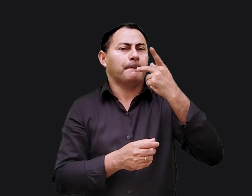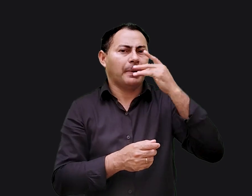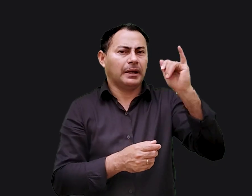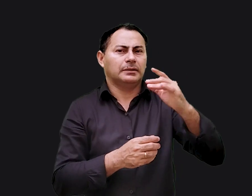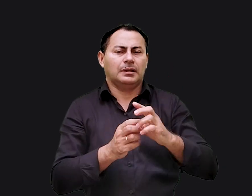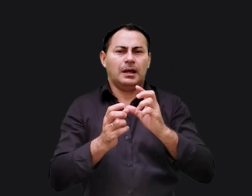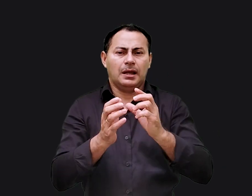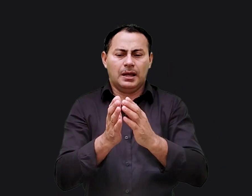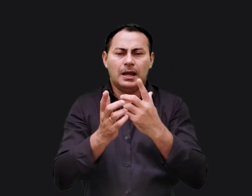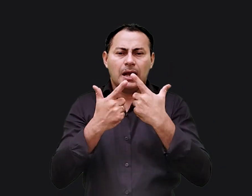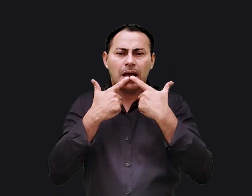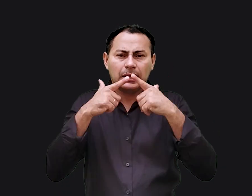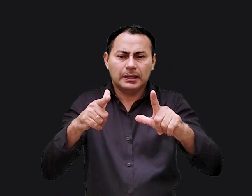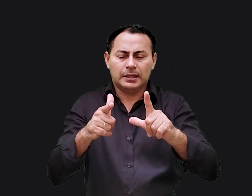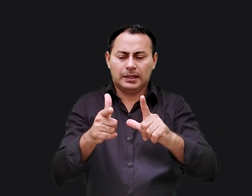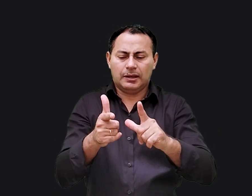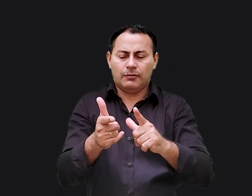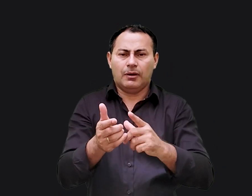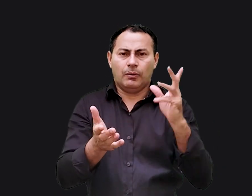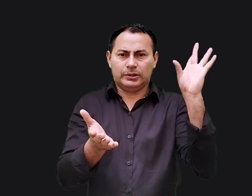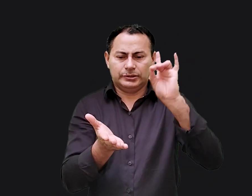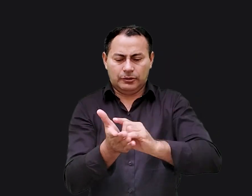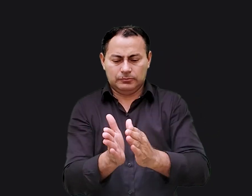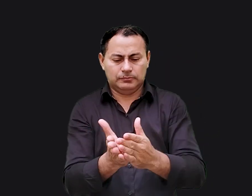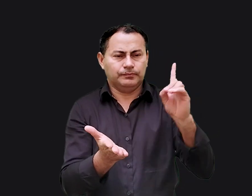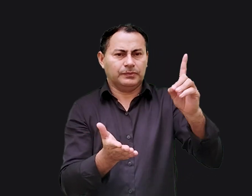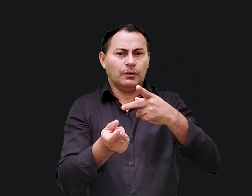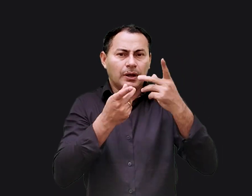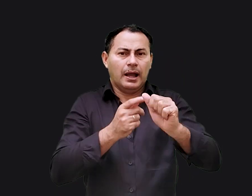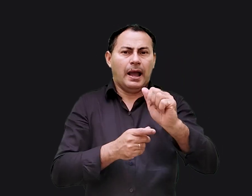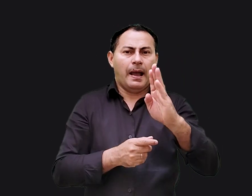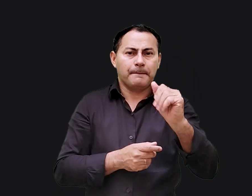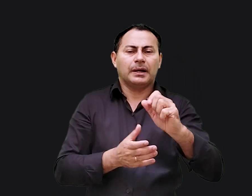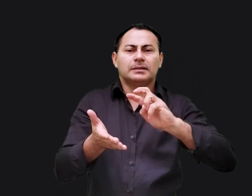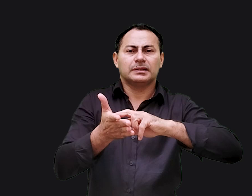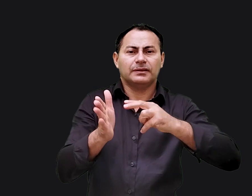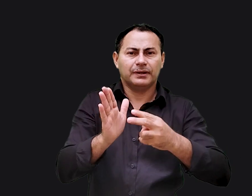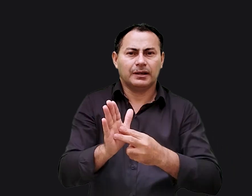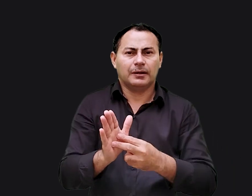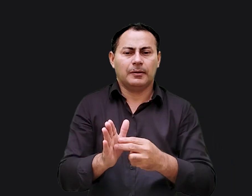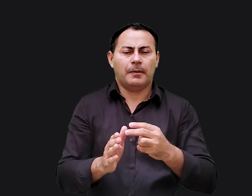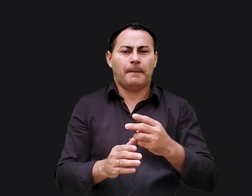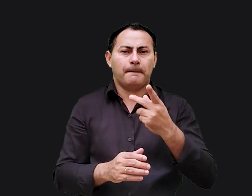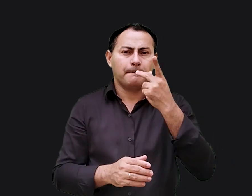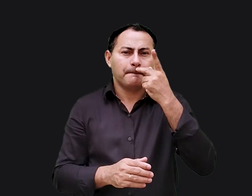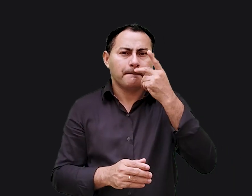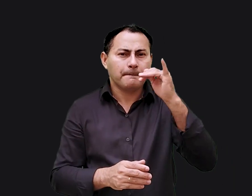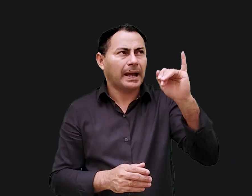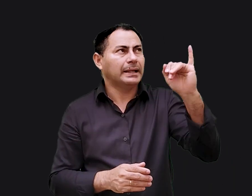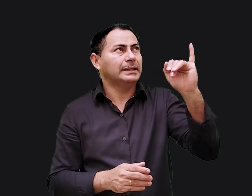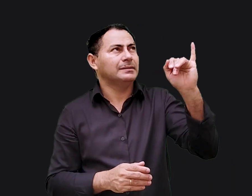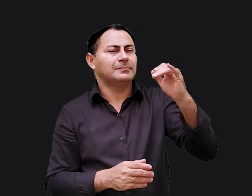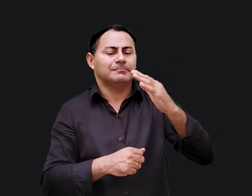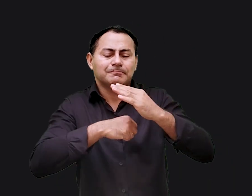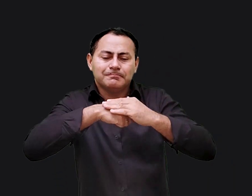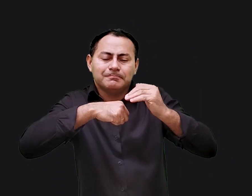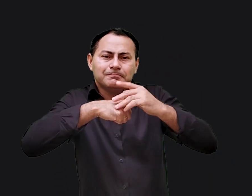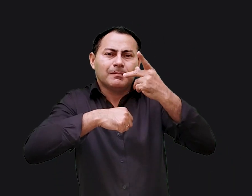Na língua original da Bíblia, a palavra Abba, usada aqui, quer dizer paizinho. Podemos